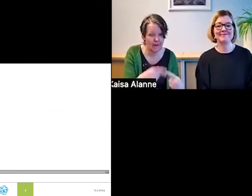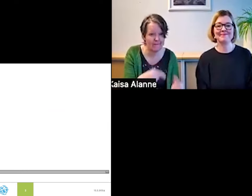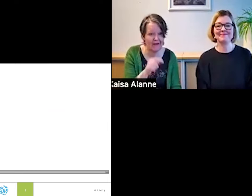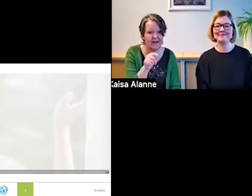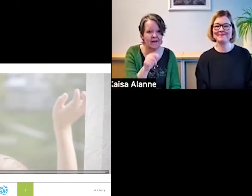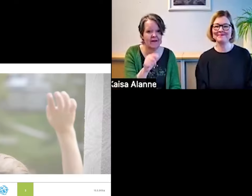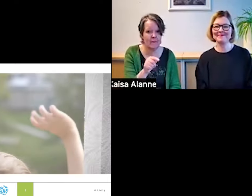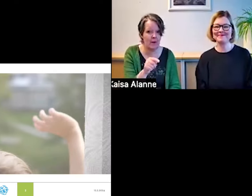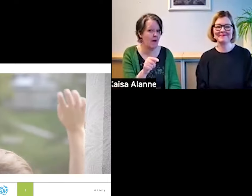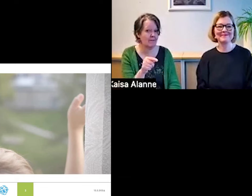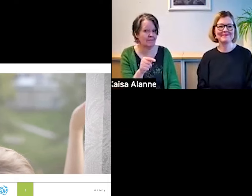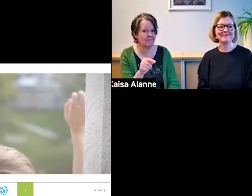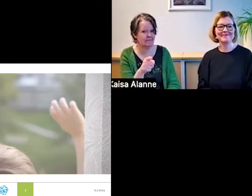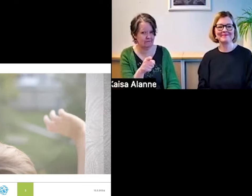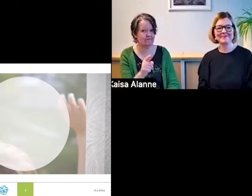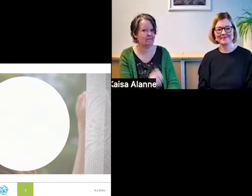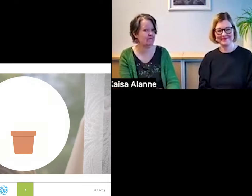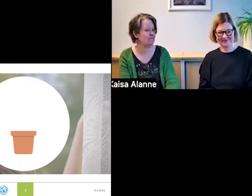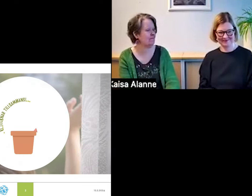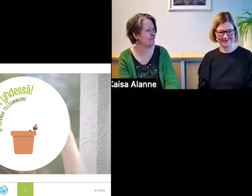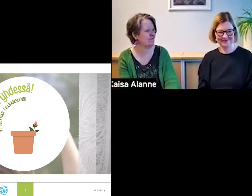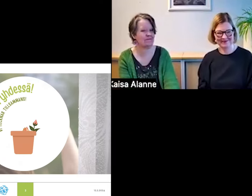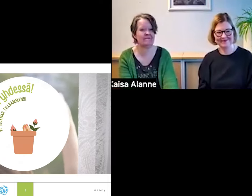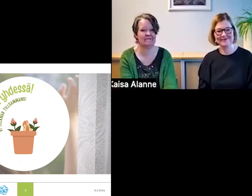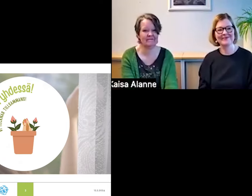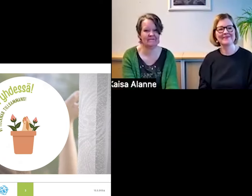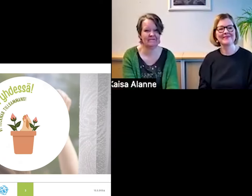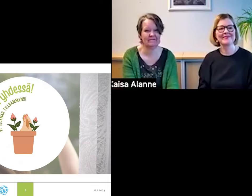yhdistyskiertueelta liikkeelle, niin